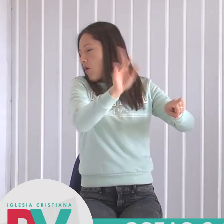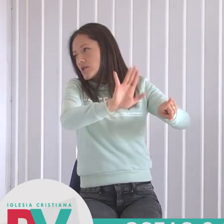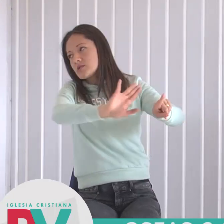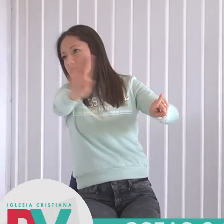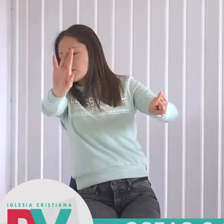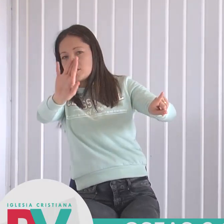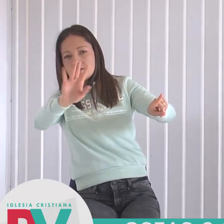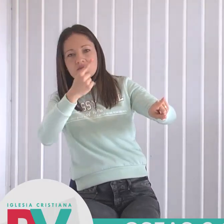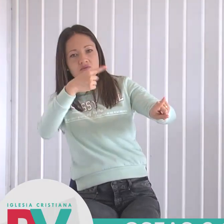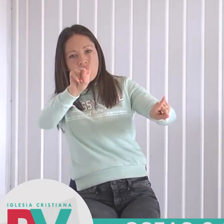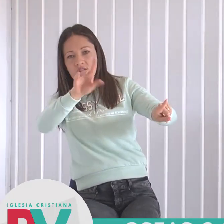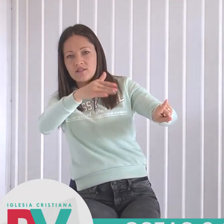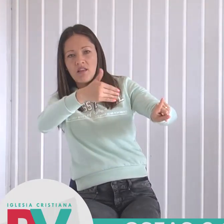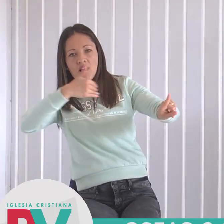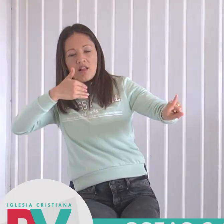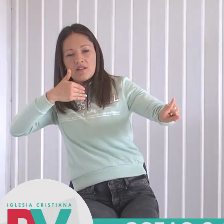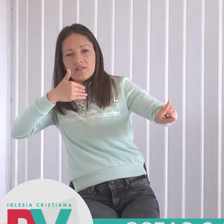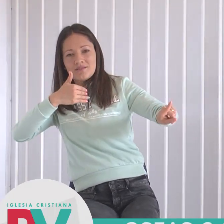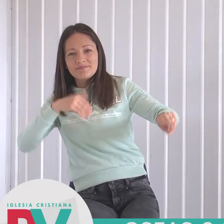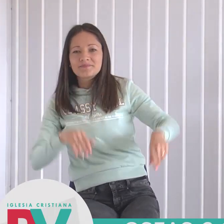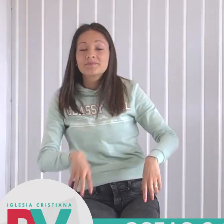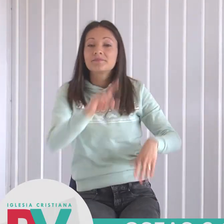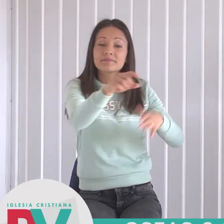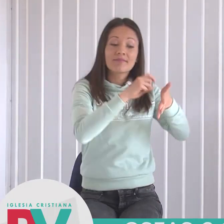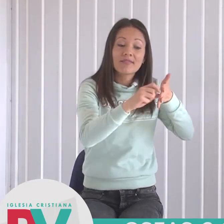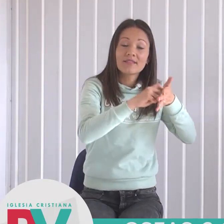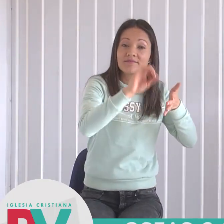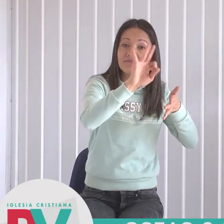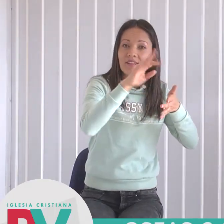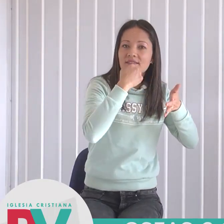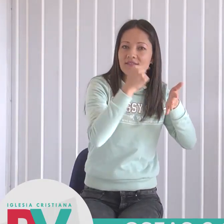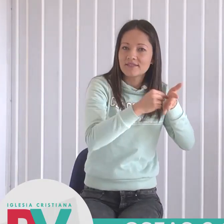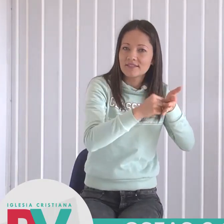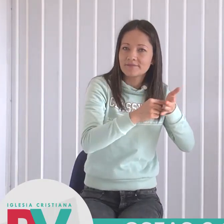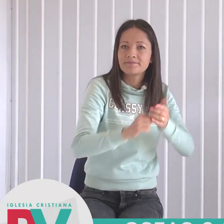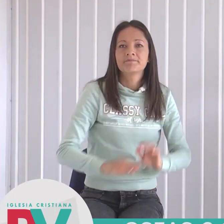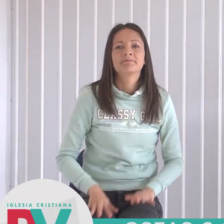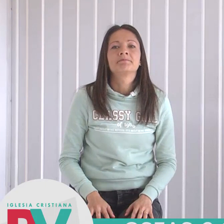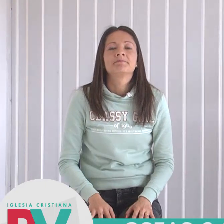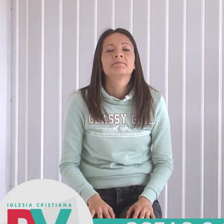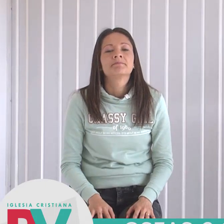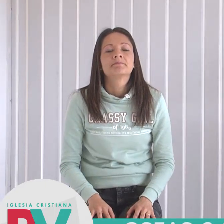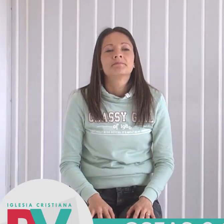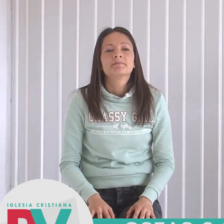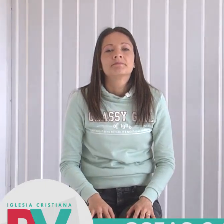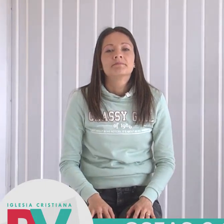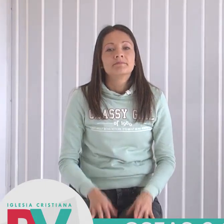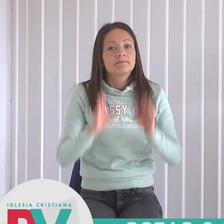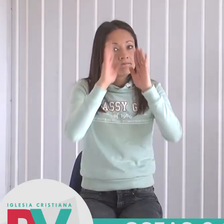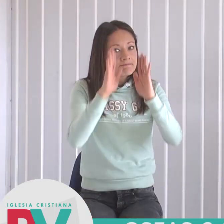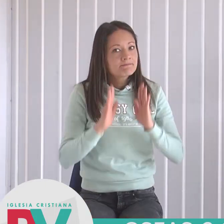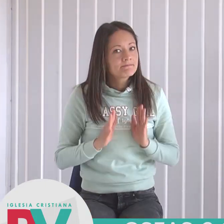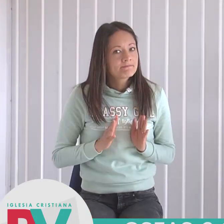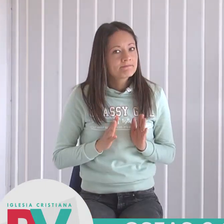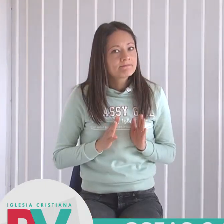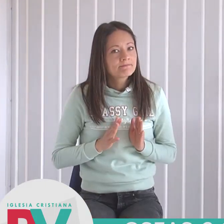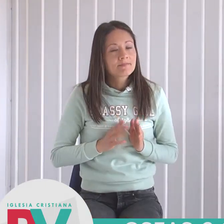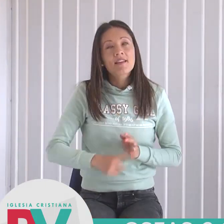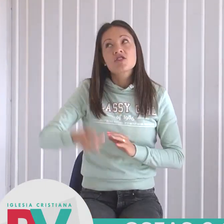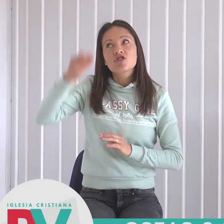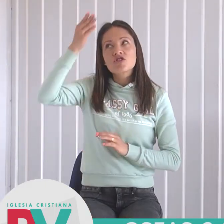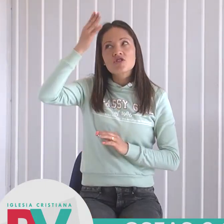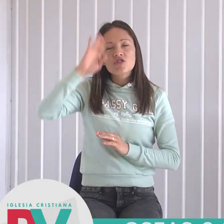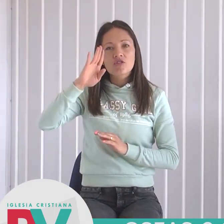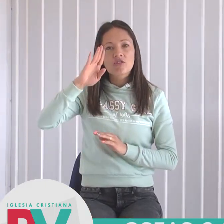Y entonces dice el versículo 3, no sea que, escuche bien, no sea que, o sea, Dios está